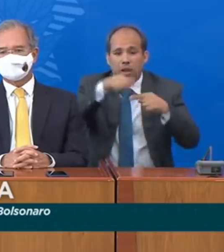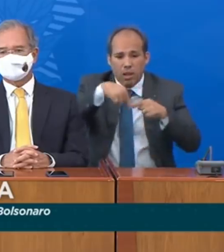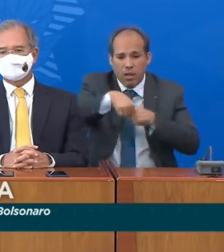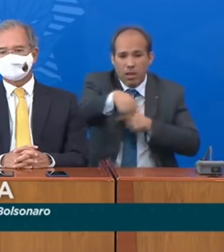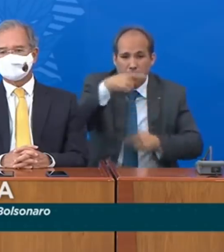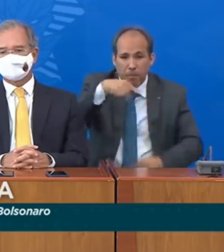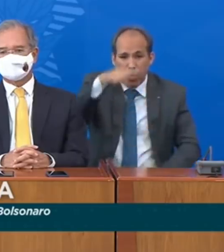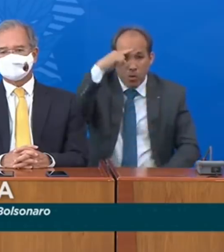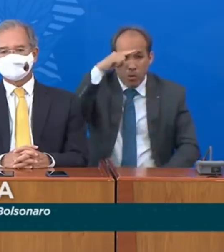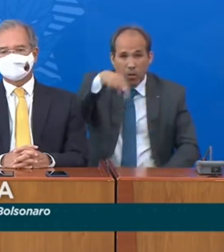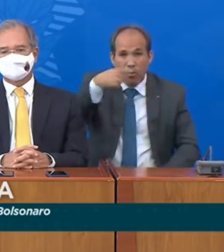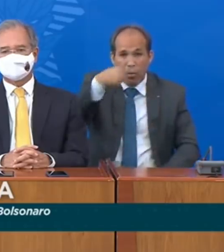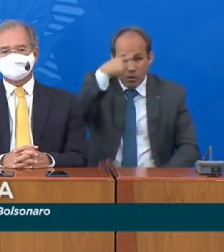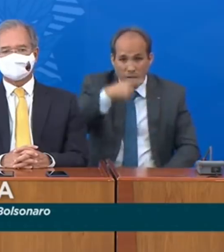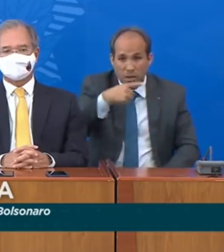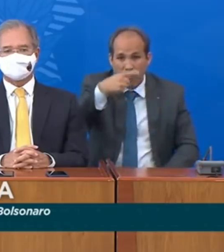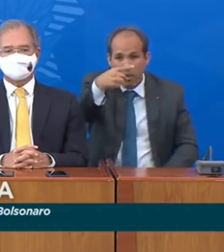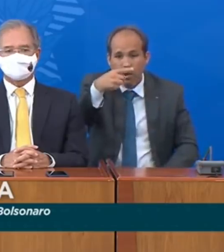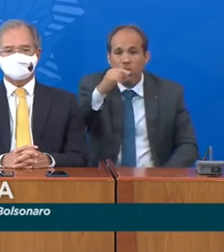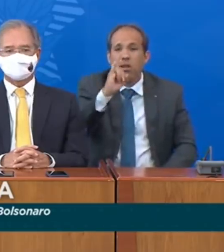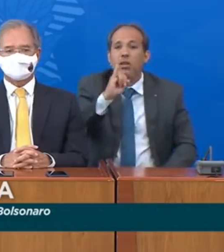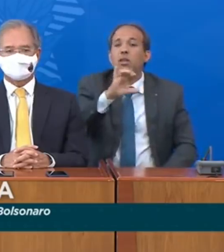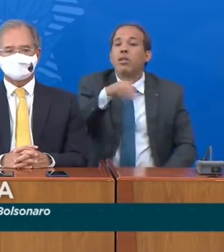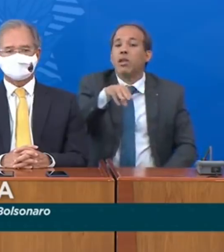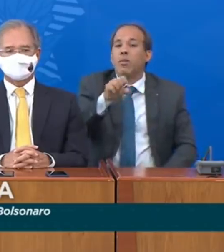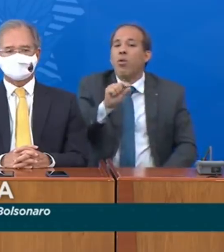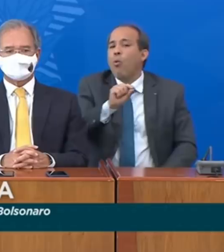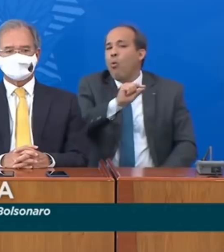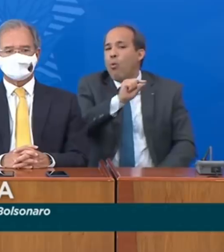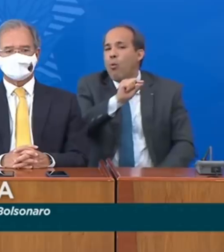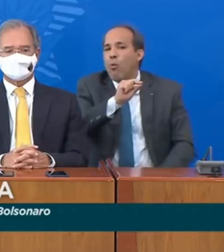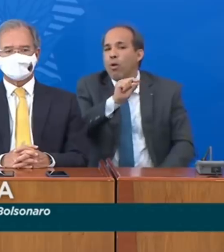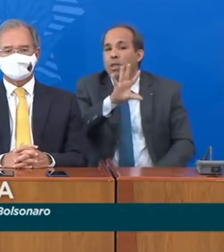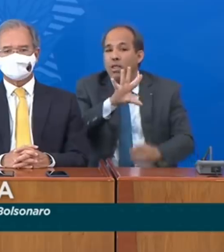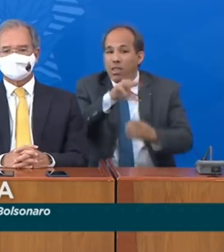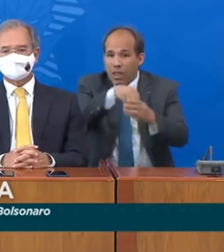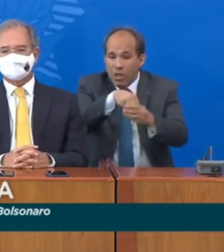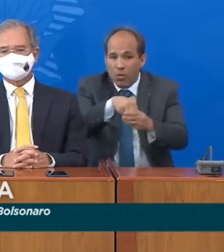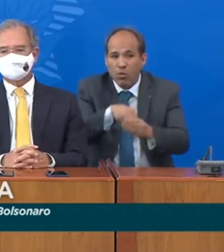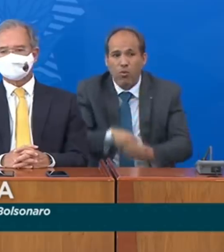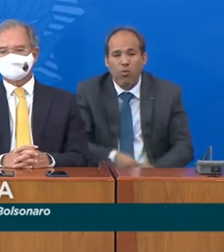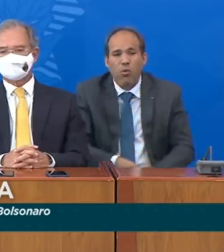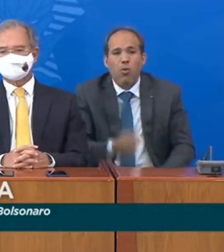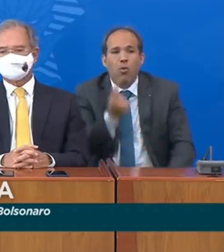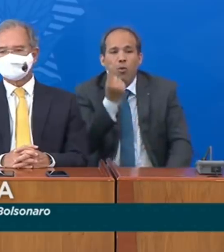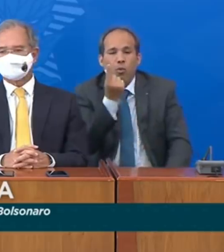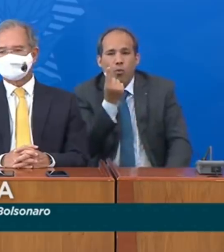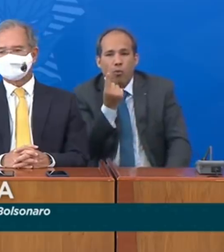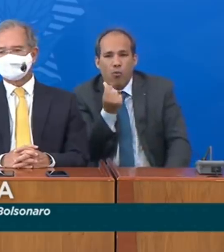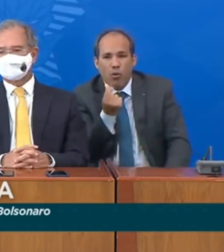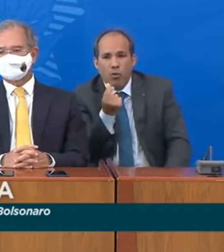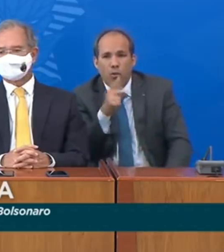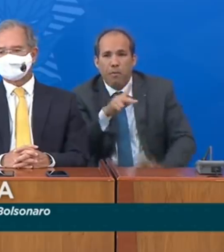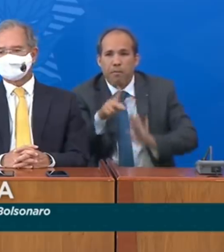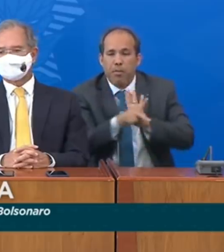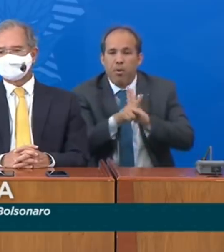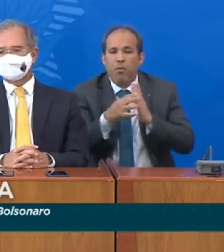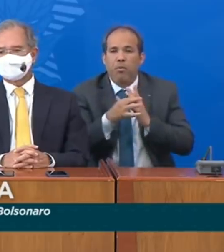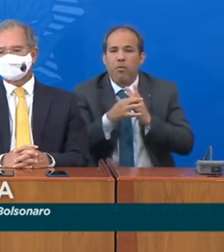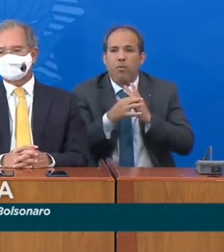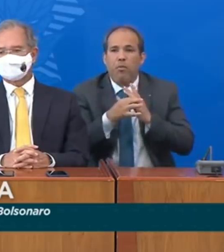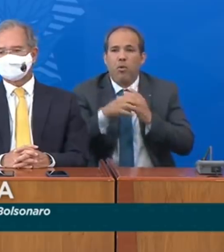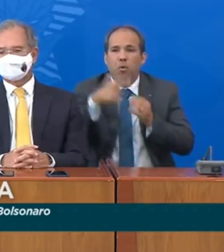semana, fazendo com que o ICMS venha incidir sobre o preço